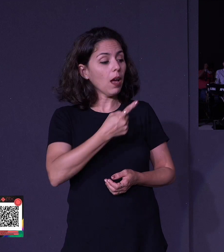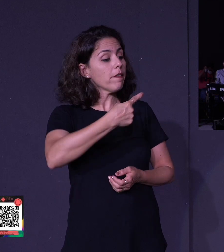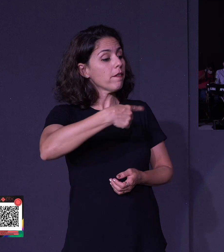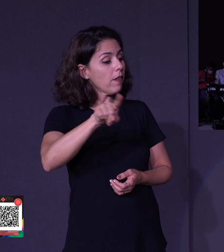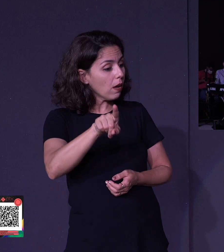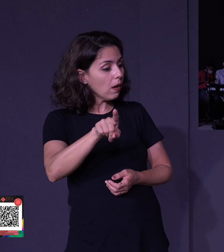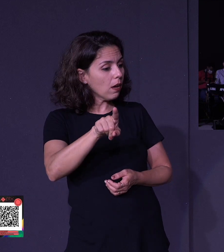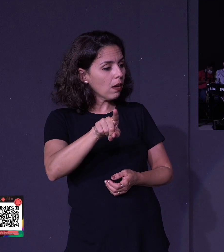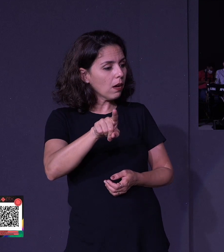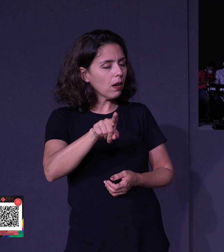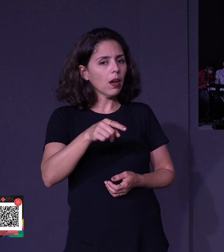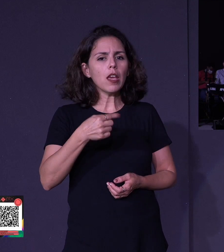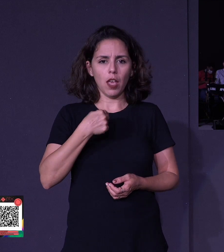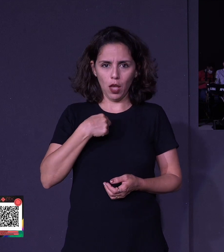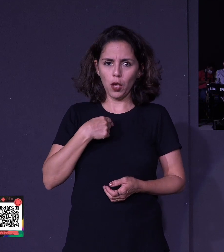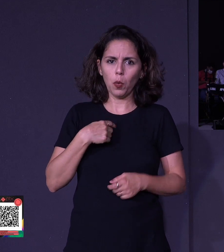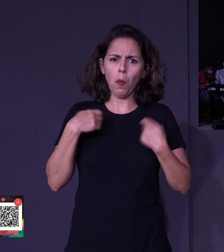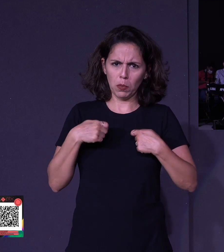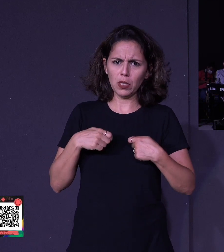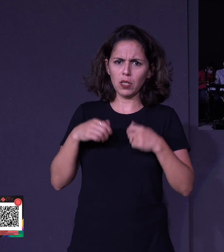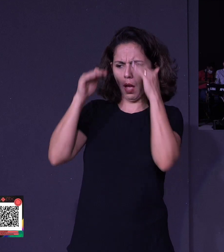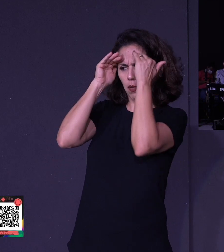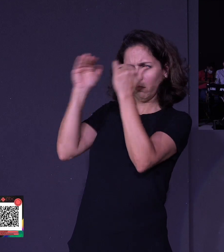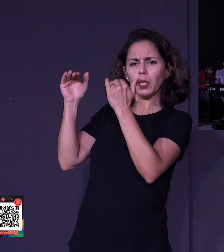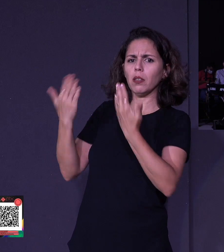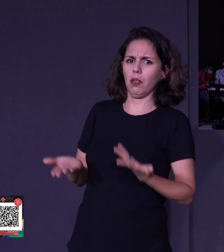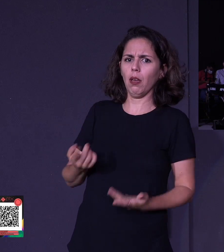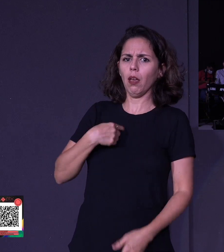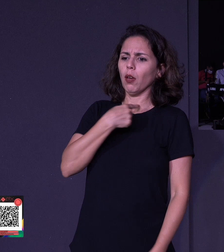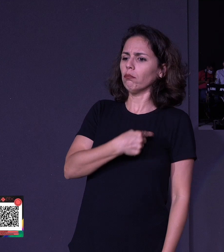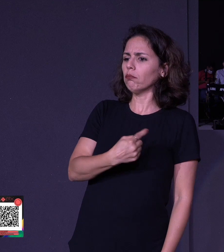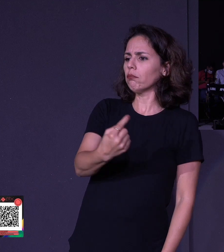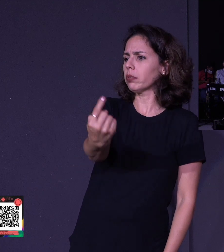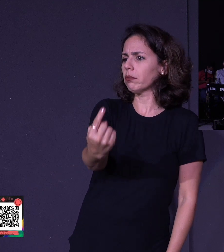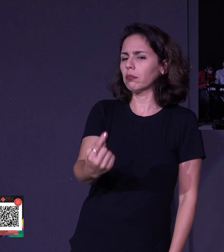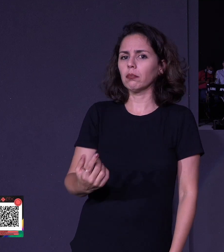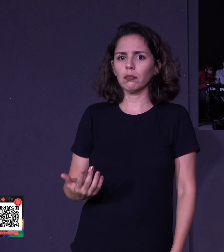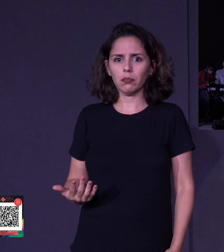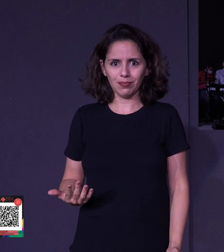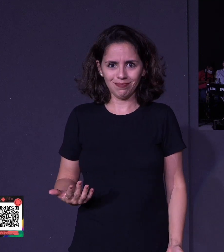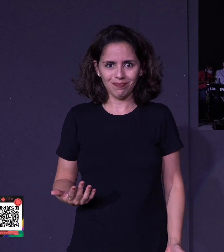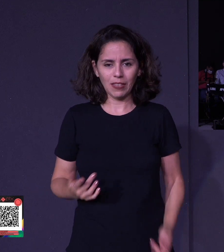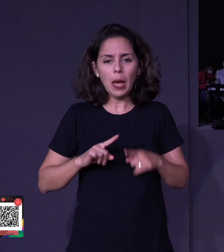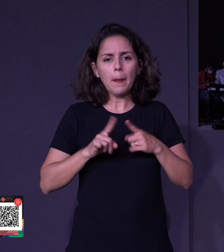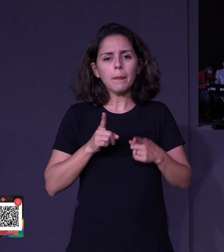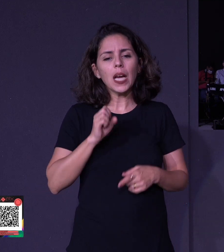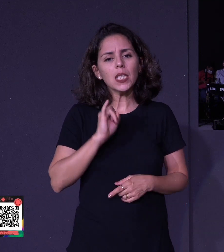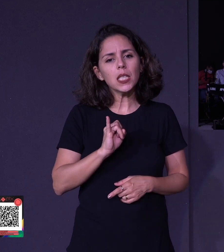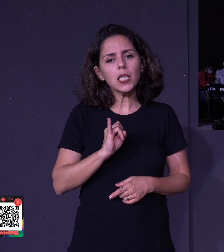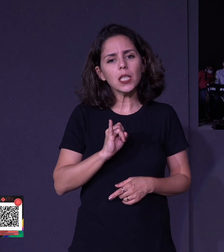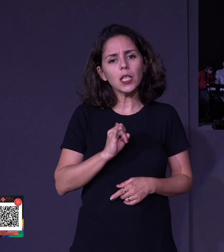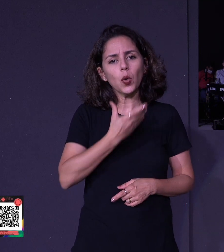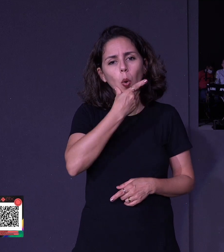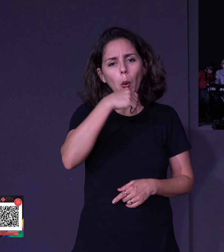O problema é lá no colégio? É não, irmão. É em casa. Vê como ele fala com o pai.